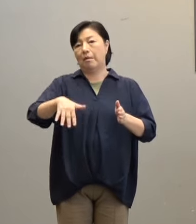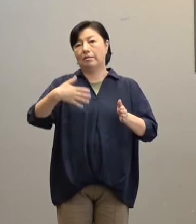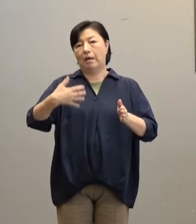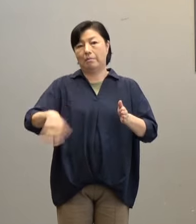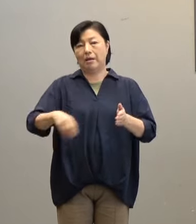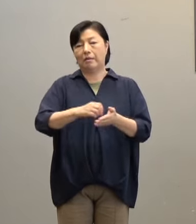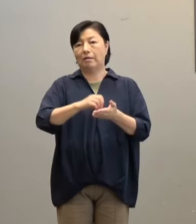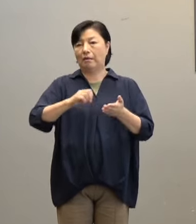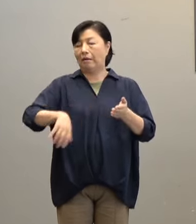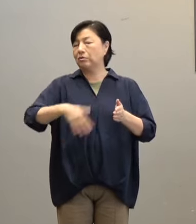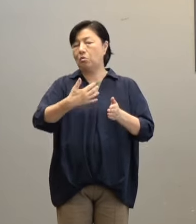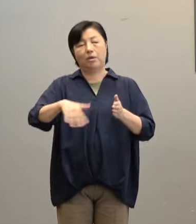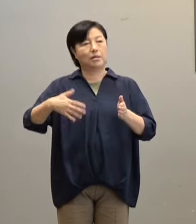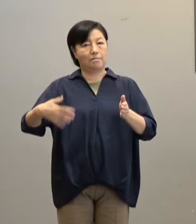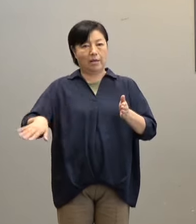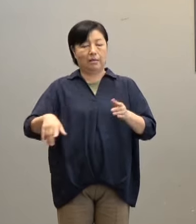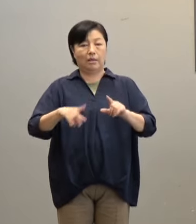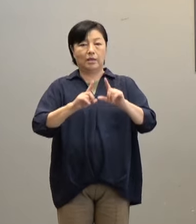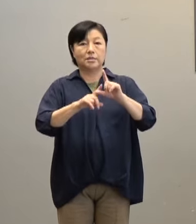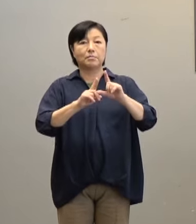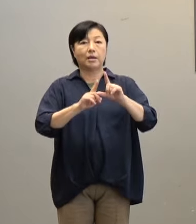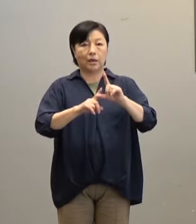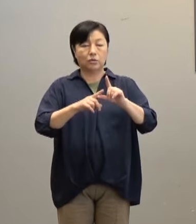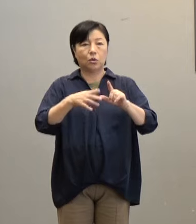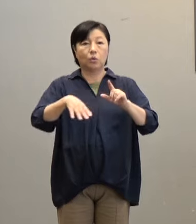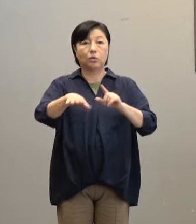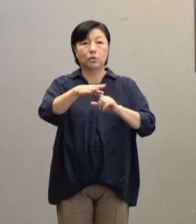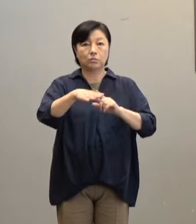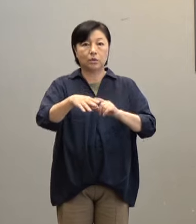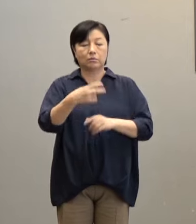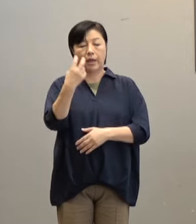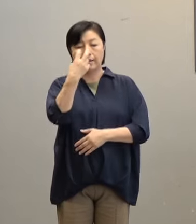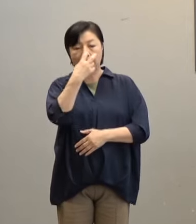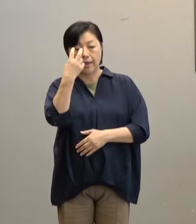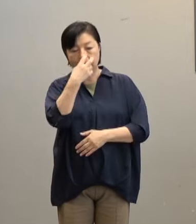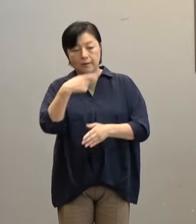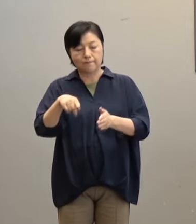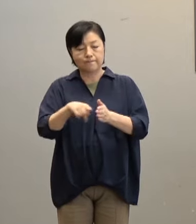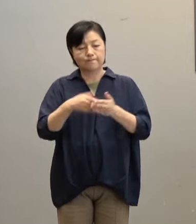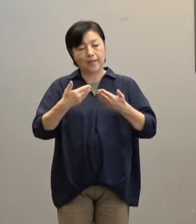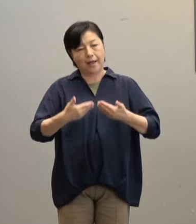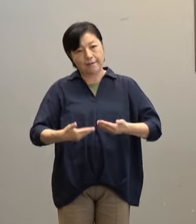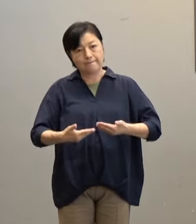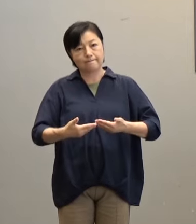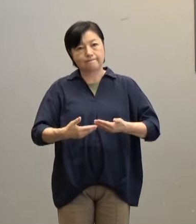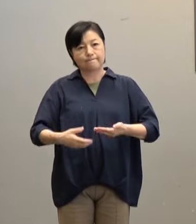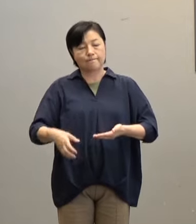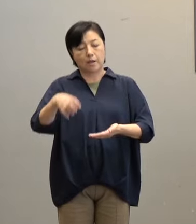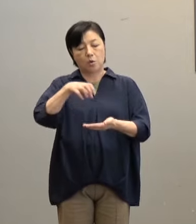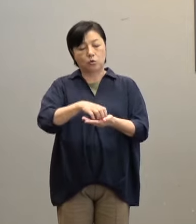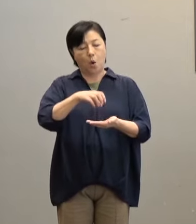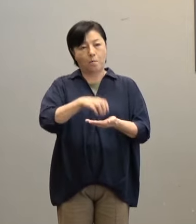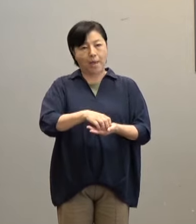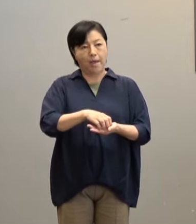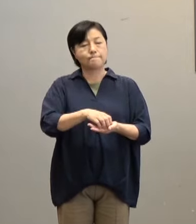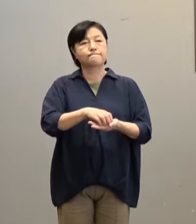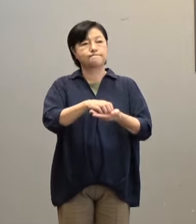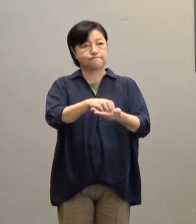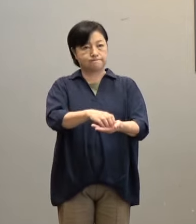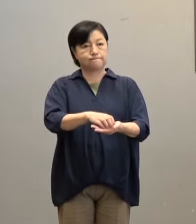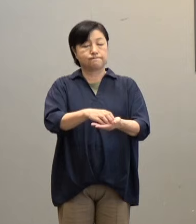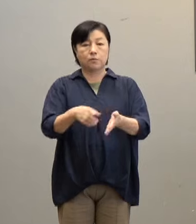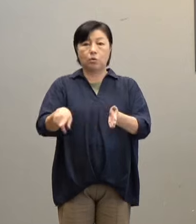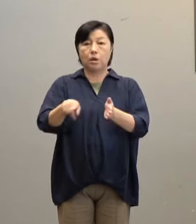除されておりませんので、千葉県のですね、こうした部分、まあ、しっかり検査もしてきて、安全性も証明してきているというふうに思っていますので、まあ、これま